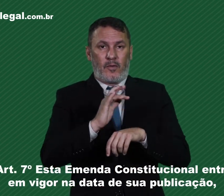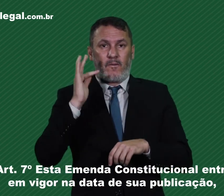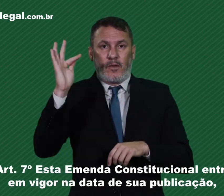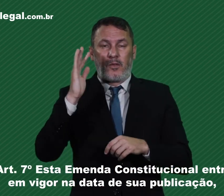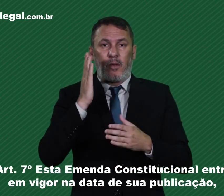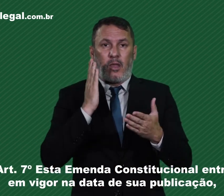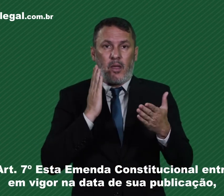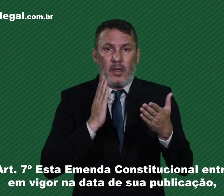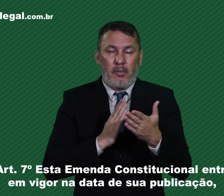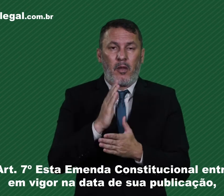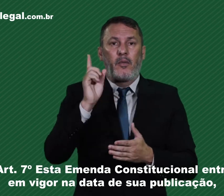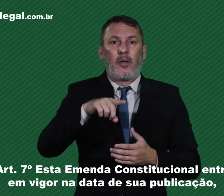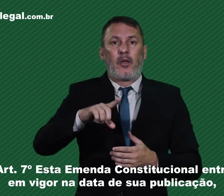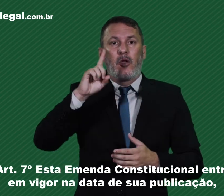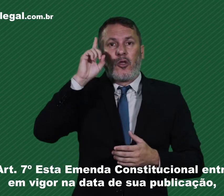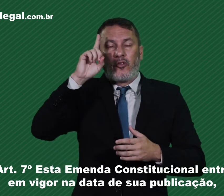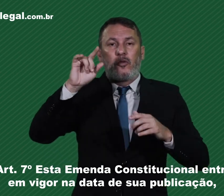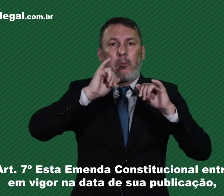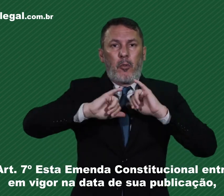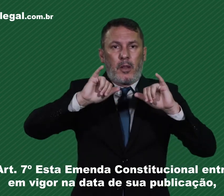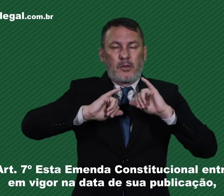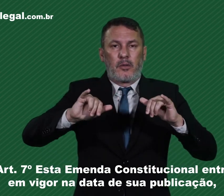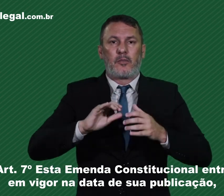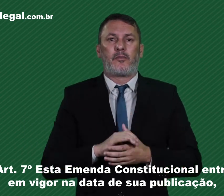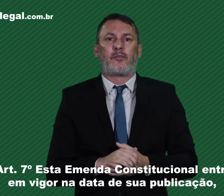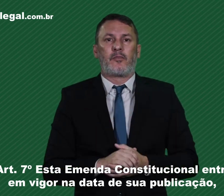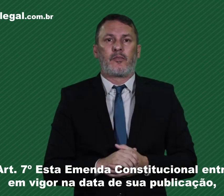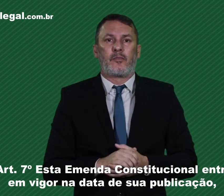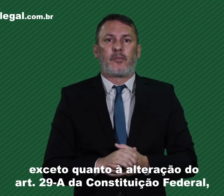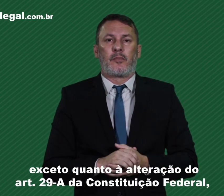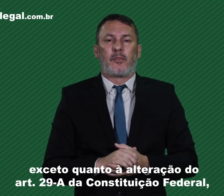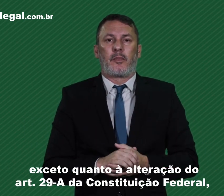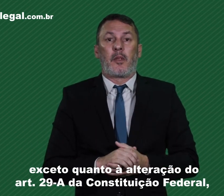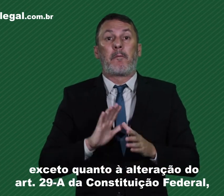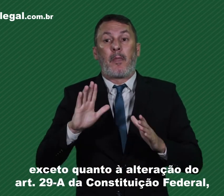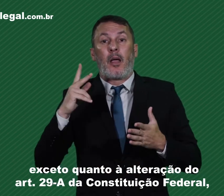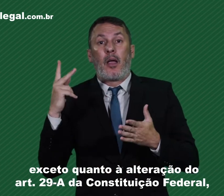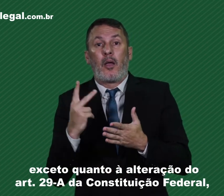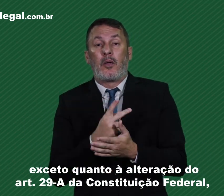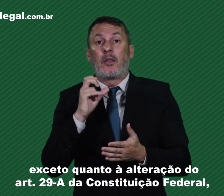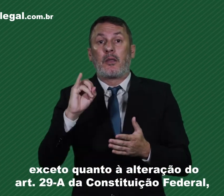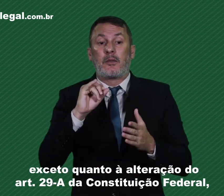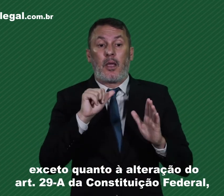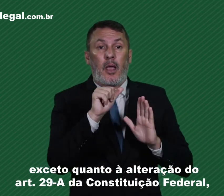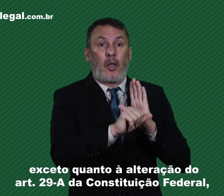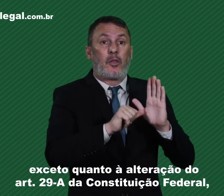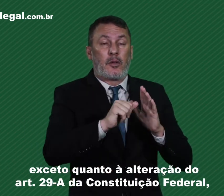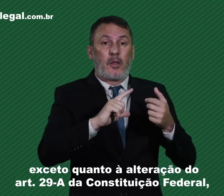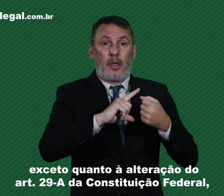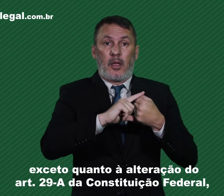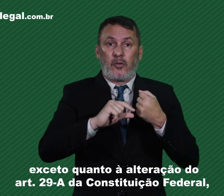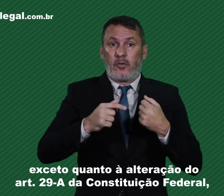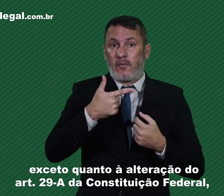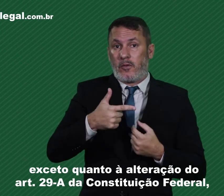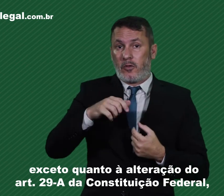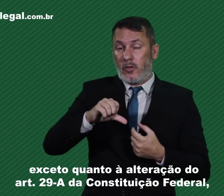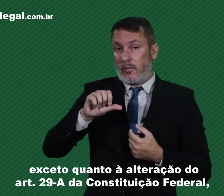entra em vigor na data de sua publicação exceto quanto à alteração do artigo 29-a